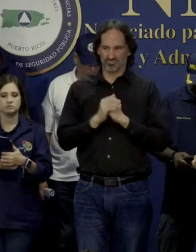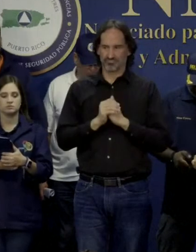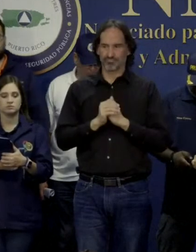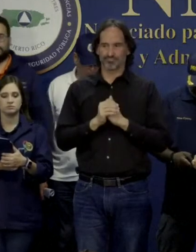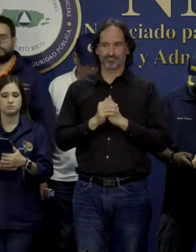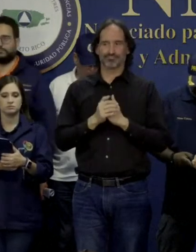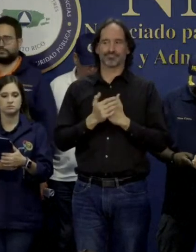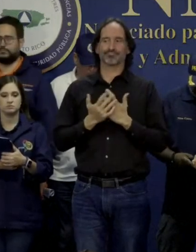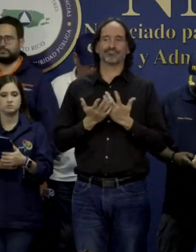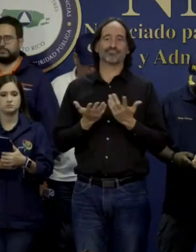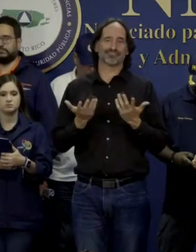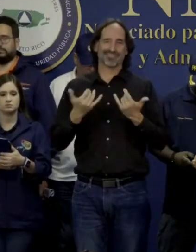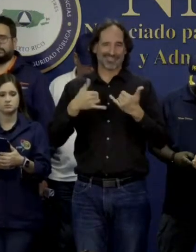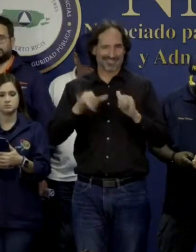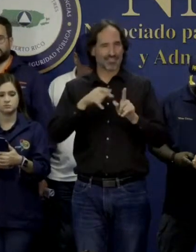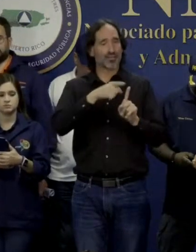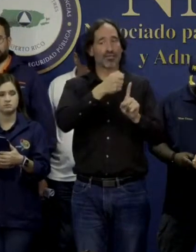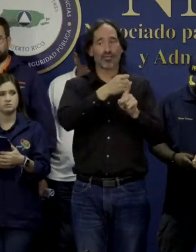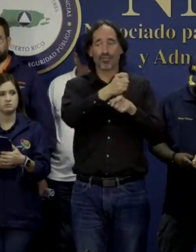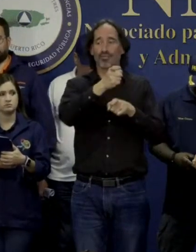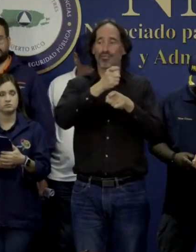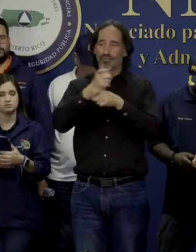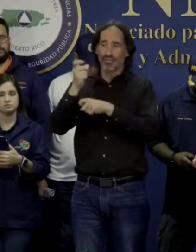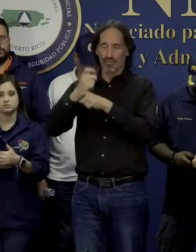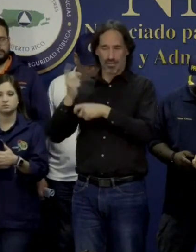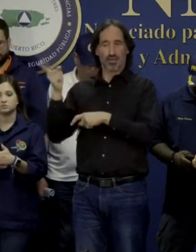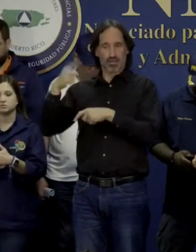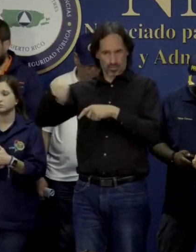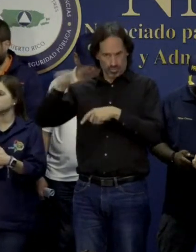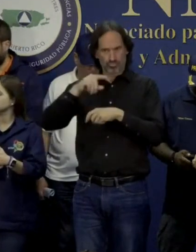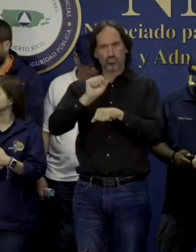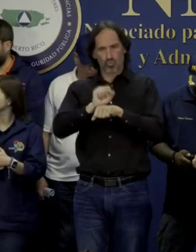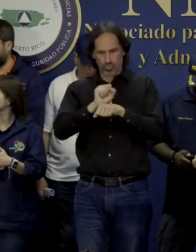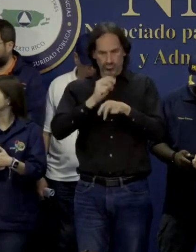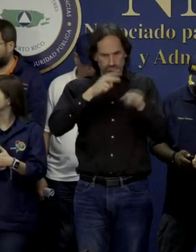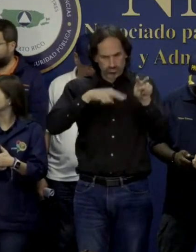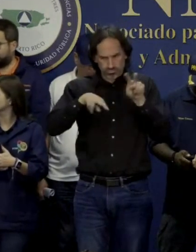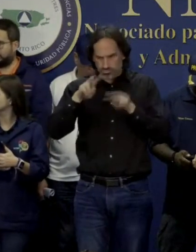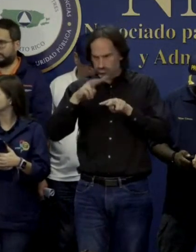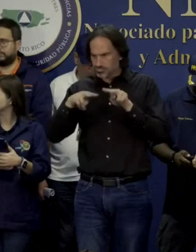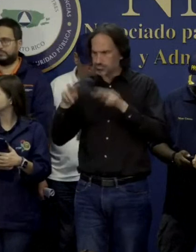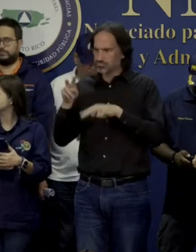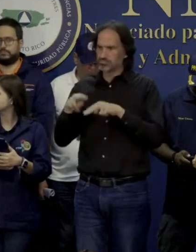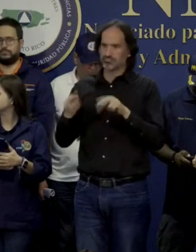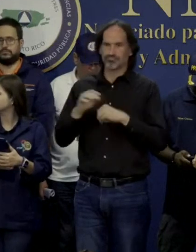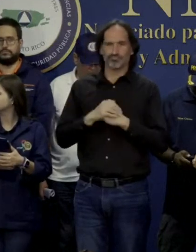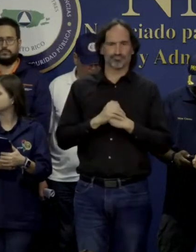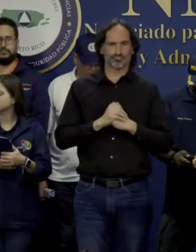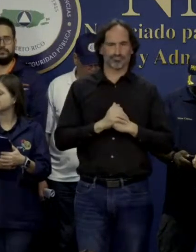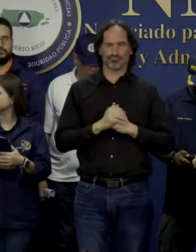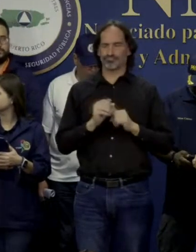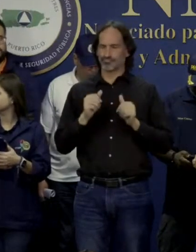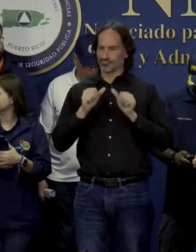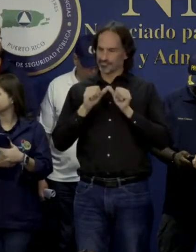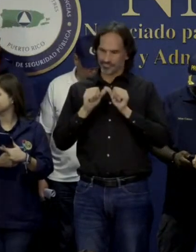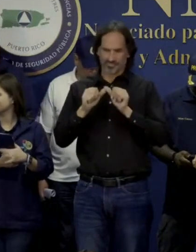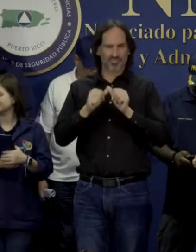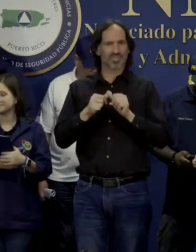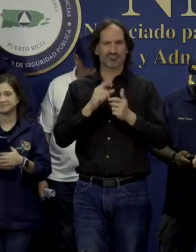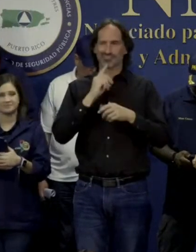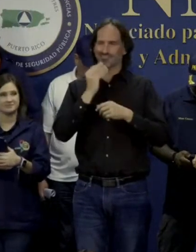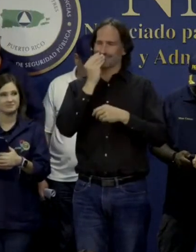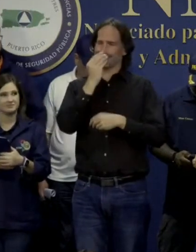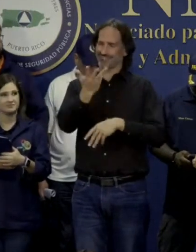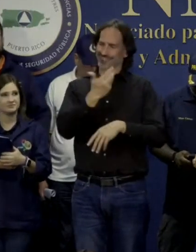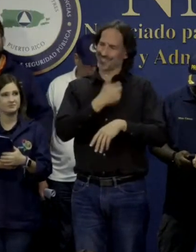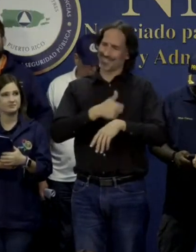evaluamos, así que eso es una acción viva que vamos a estar tomando, y en cualquier momento está la disponibilidad de traer